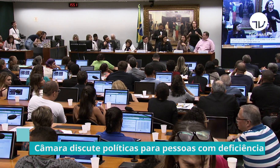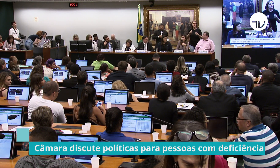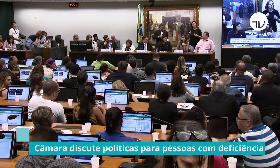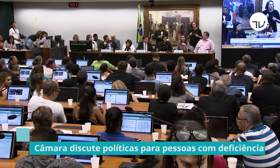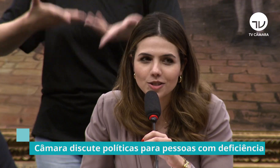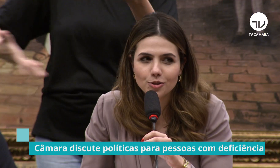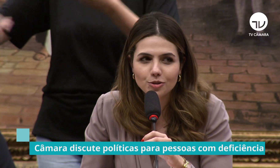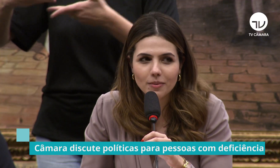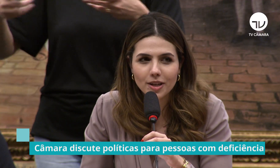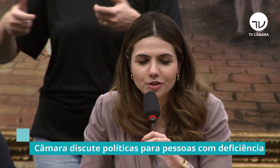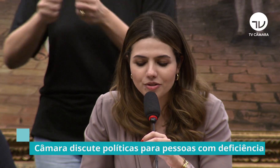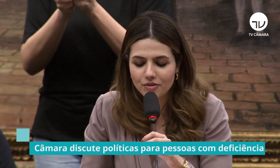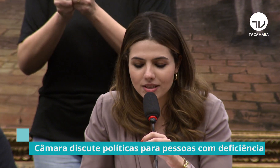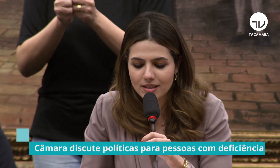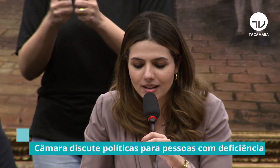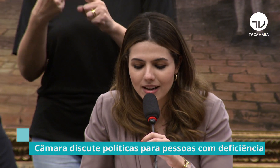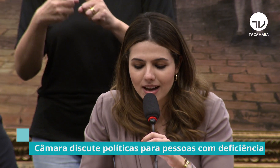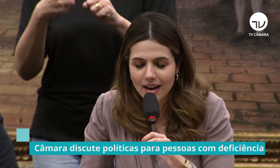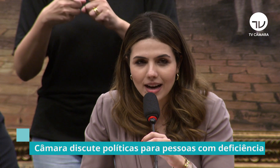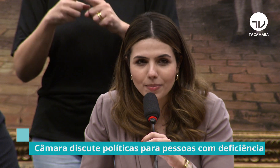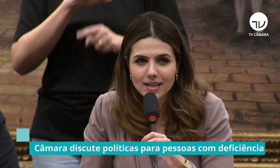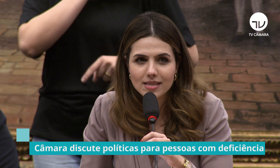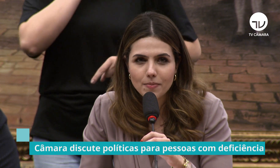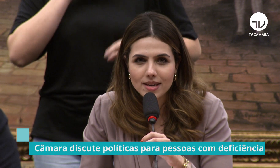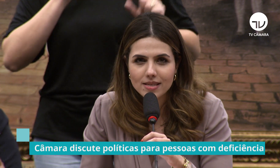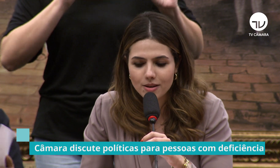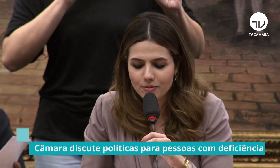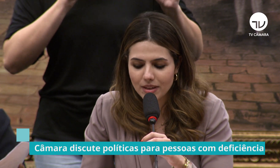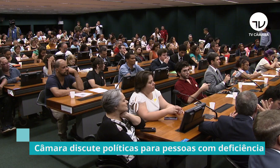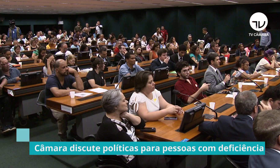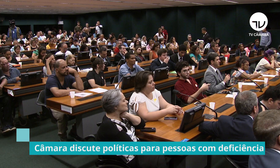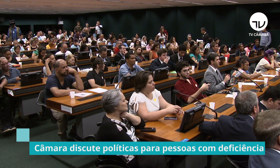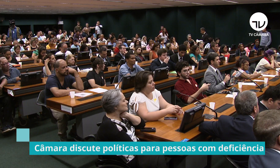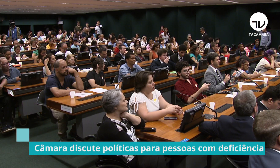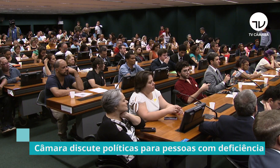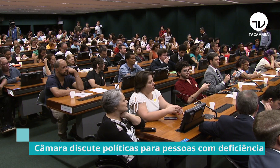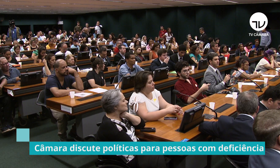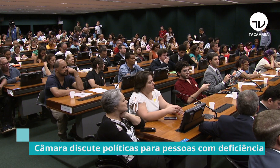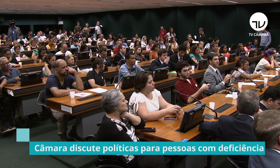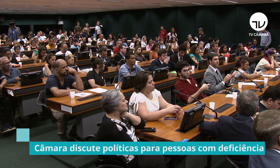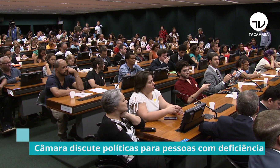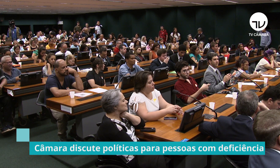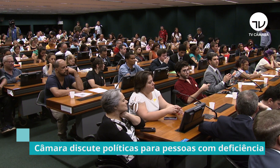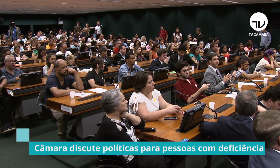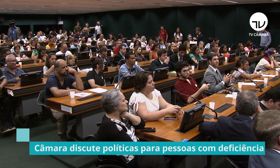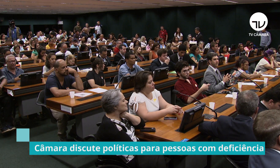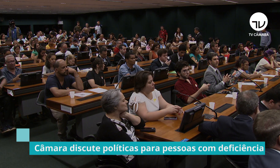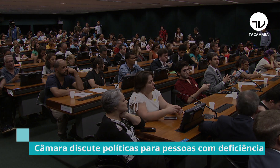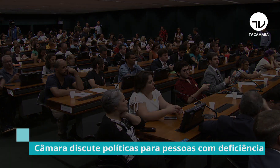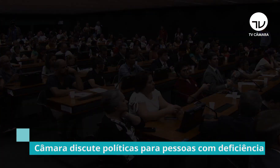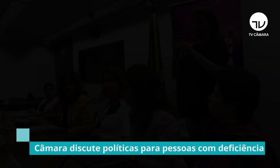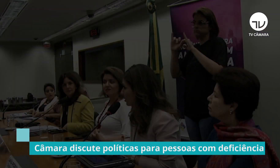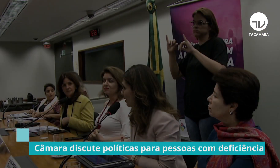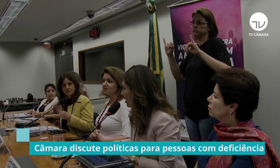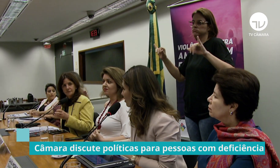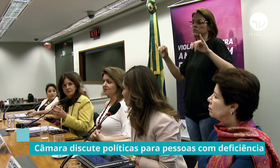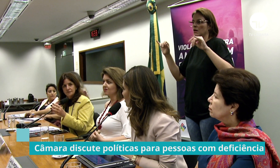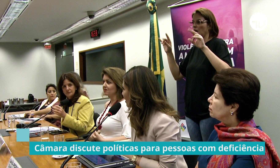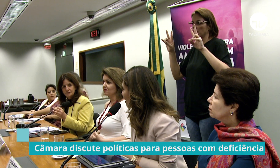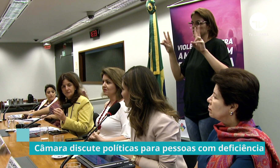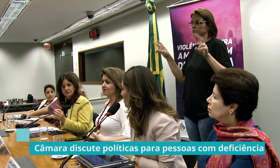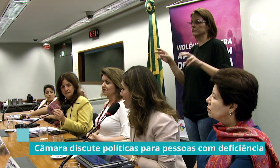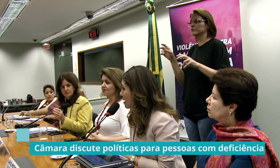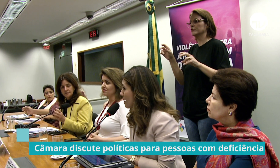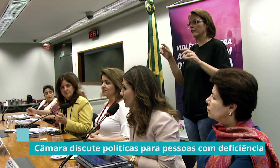terça, Laís Porto, que representava a Casa Civil, evitou falar sobre o texto do Executivo. Já na